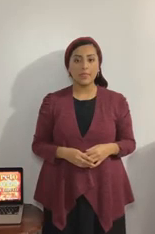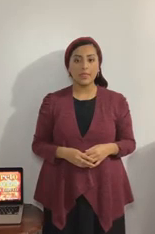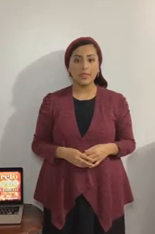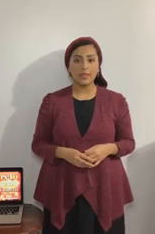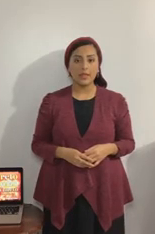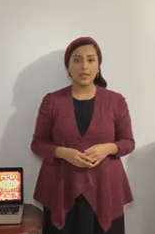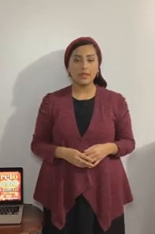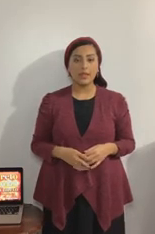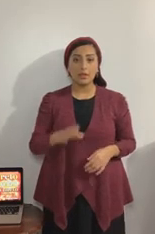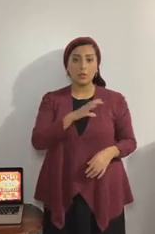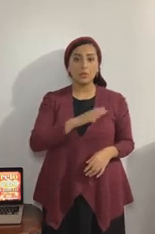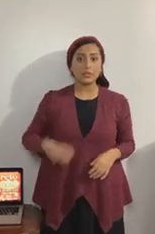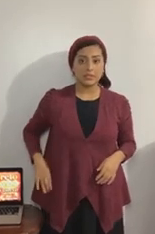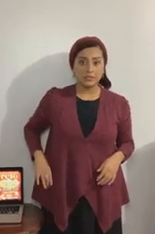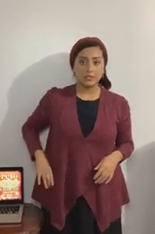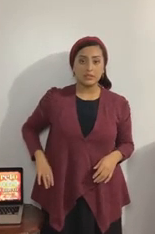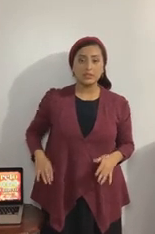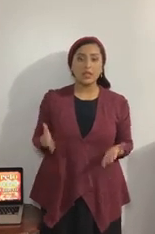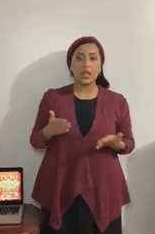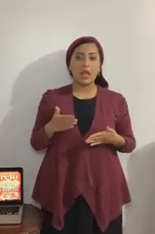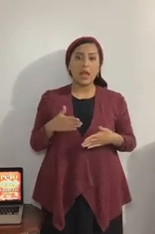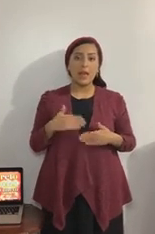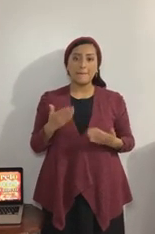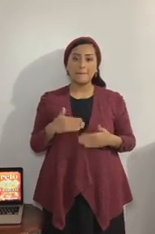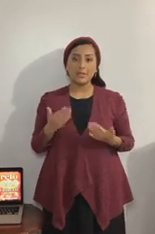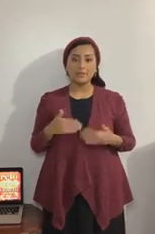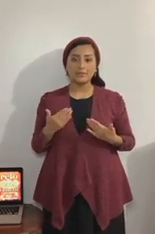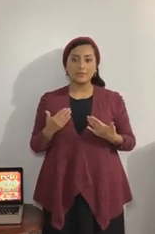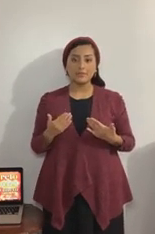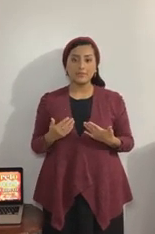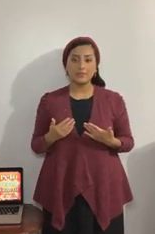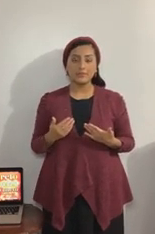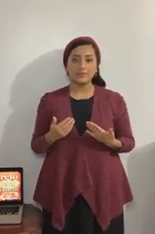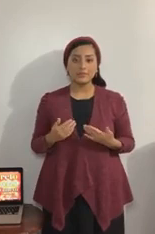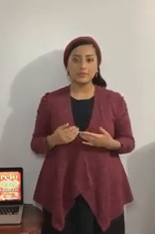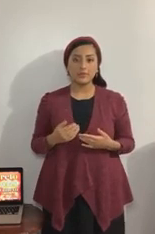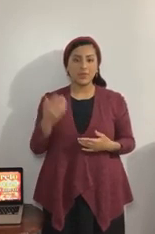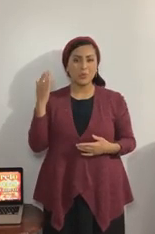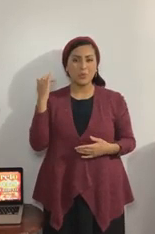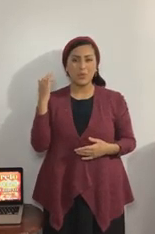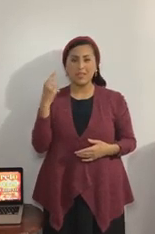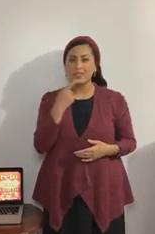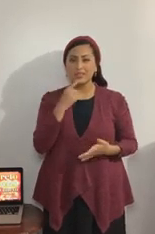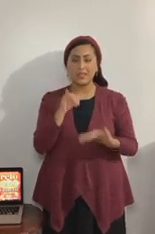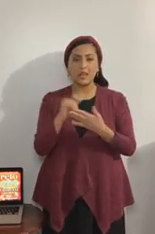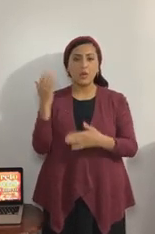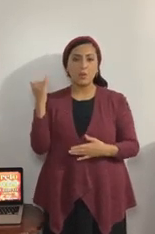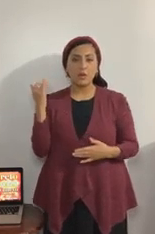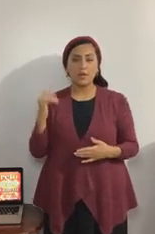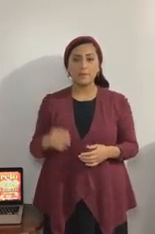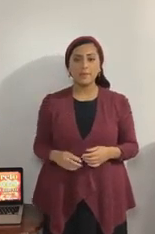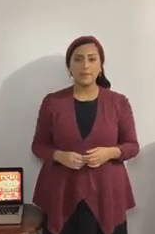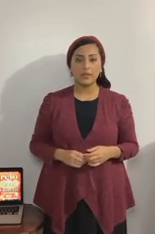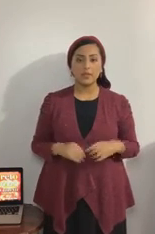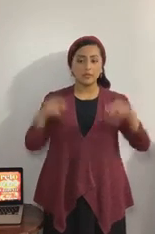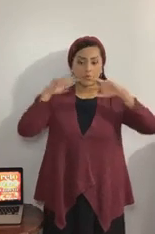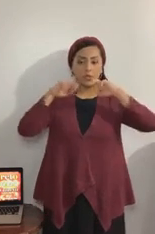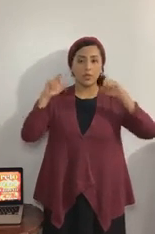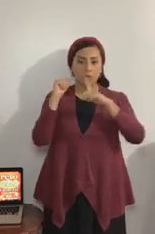Cristo, alegre, misa. ¿Por qué Cristo, alegre, misa? ¿Por qué? Analicemos la palabra. Porque